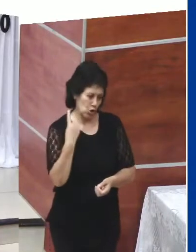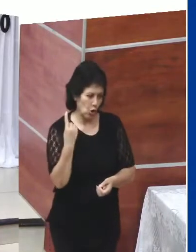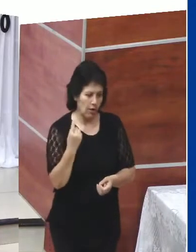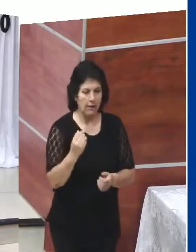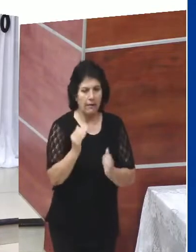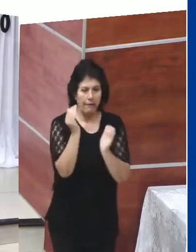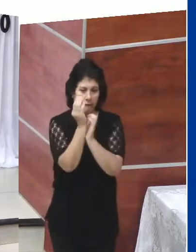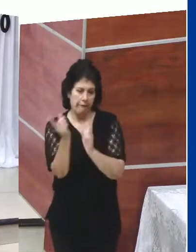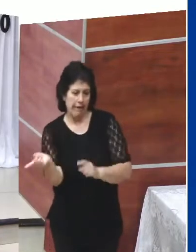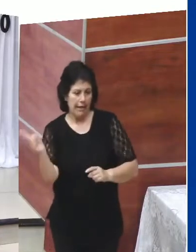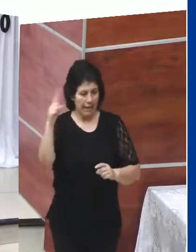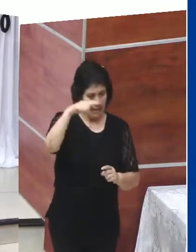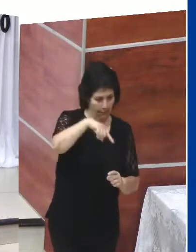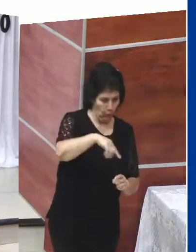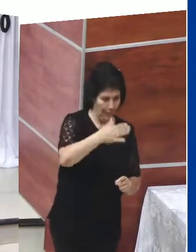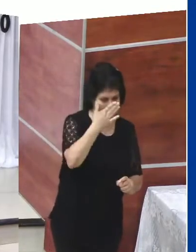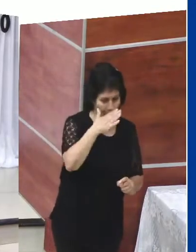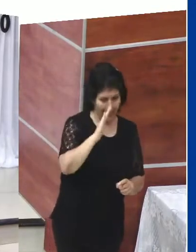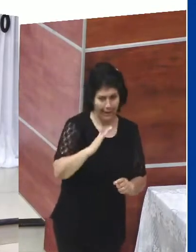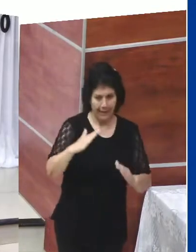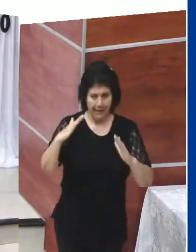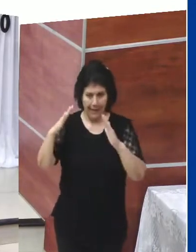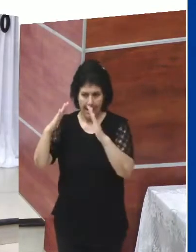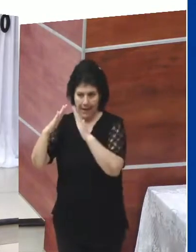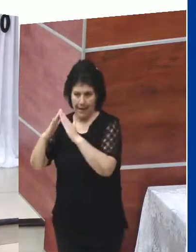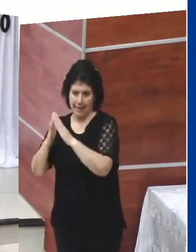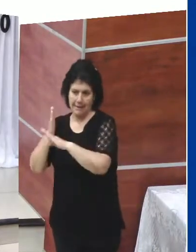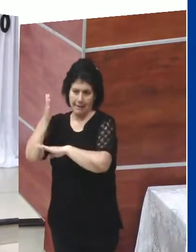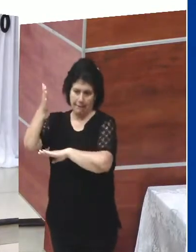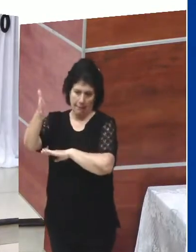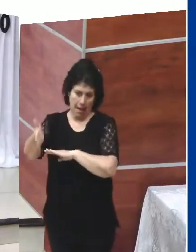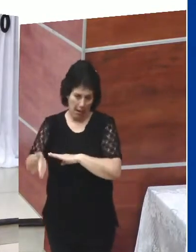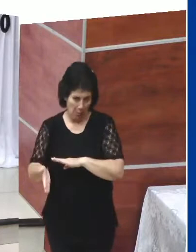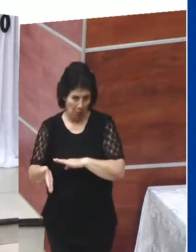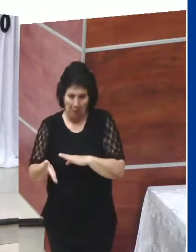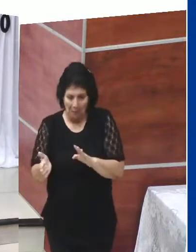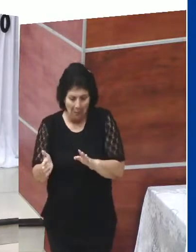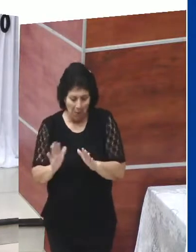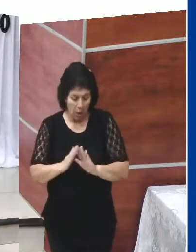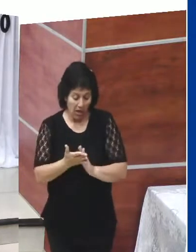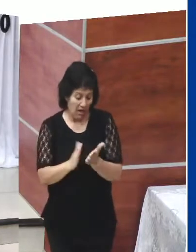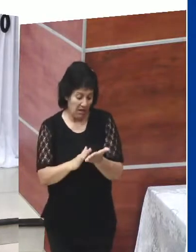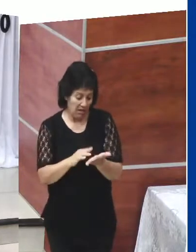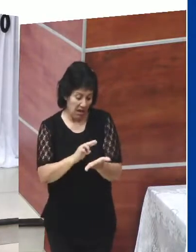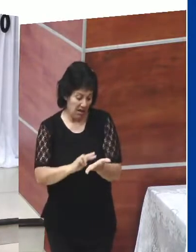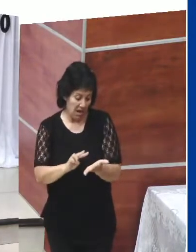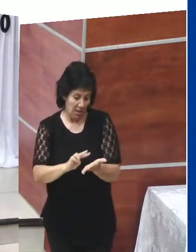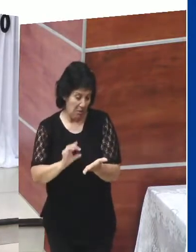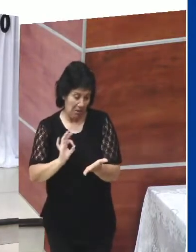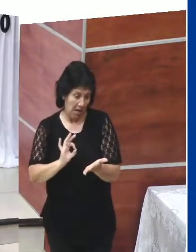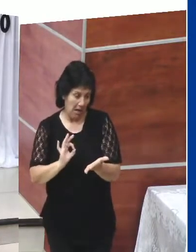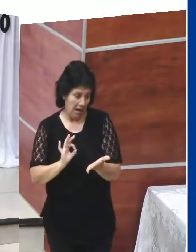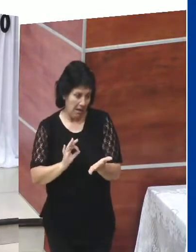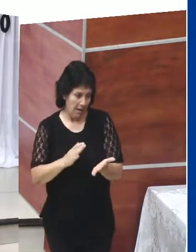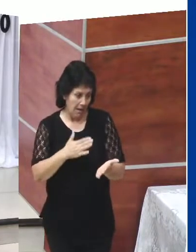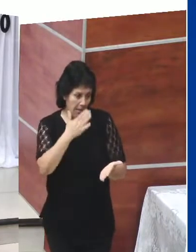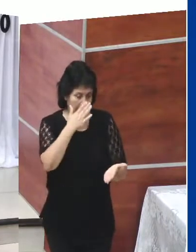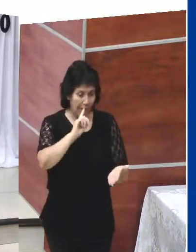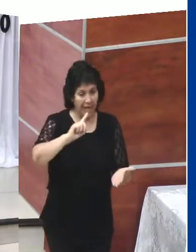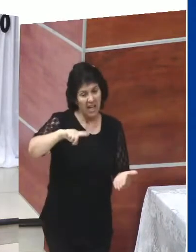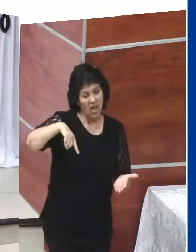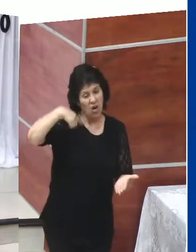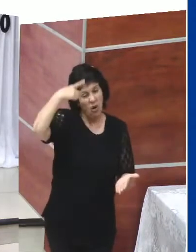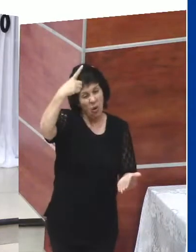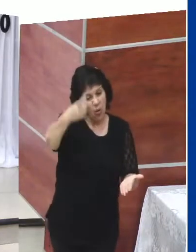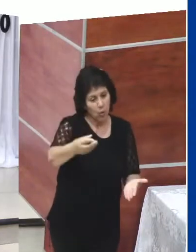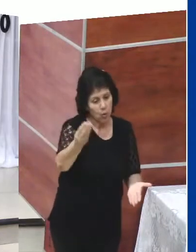dejó la Biblia y se dedicó a su vida y se acordó de vuelta el sábado cuando tenía que volver y tomar